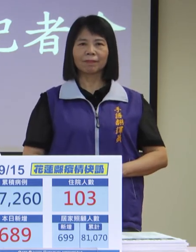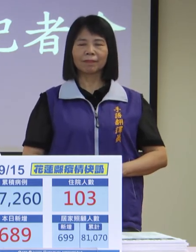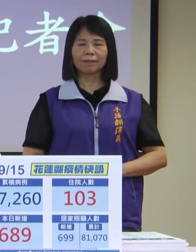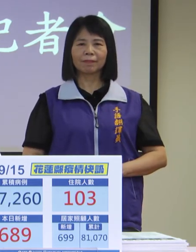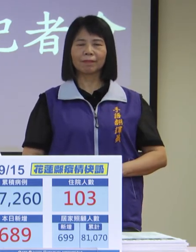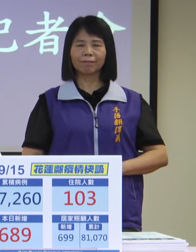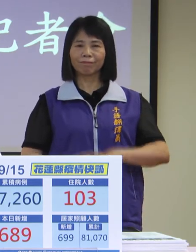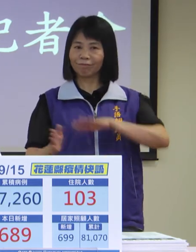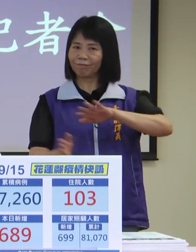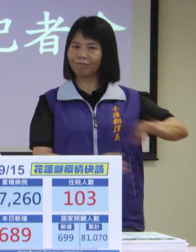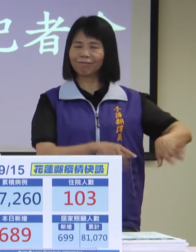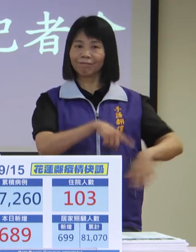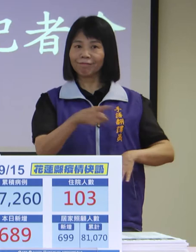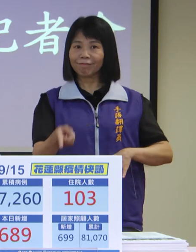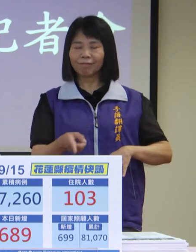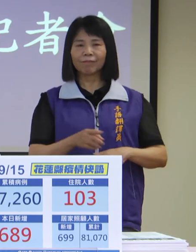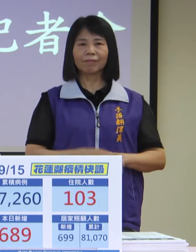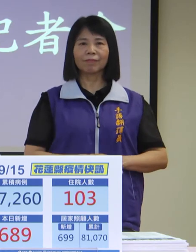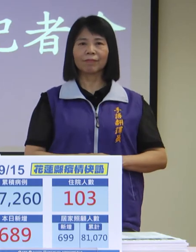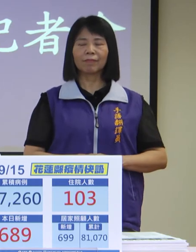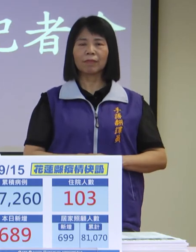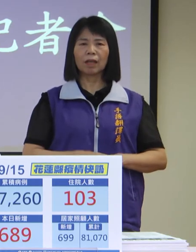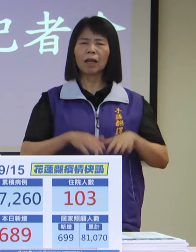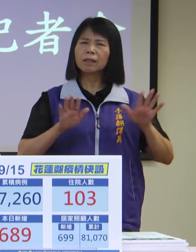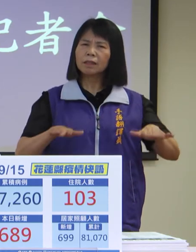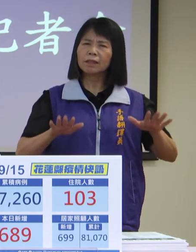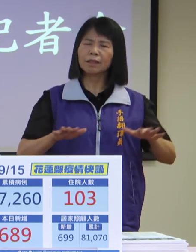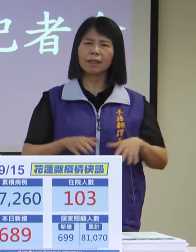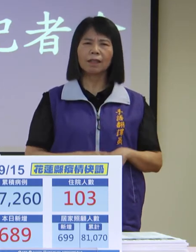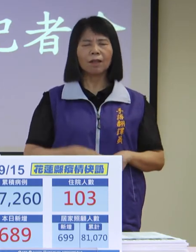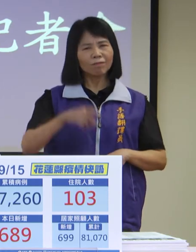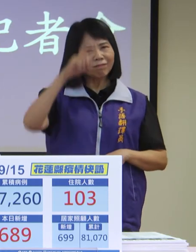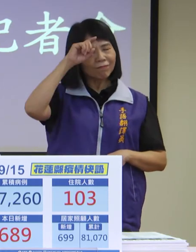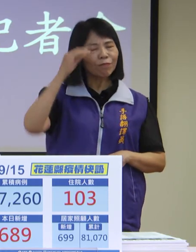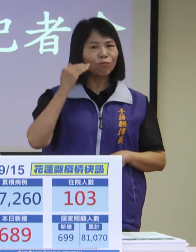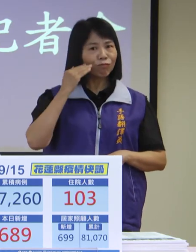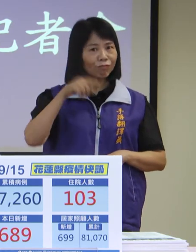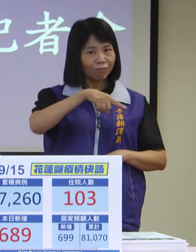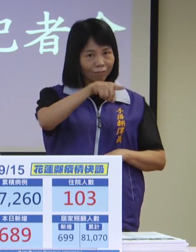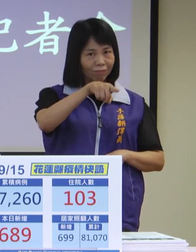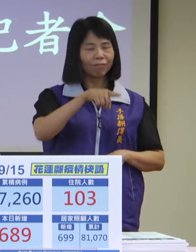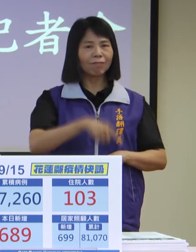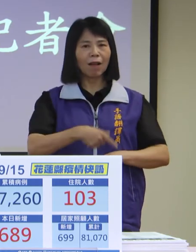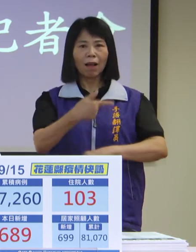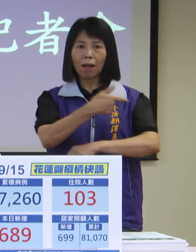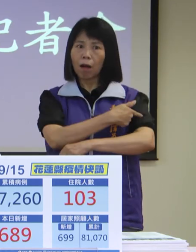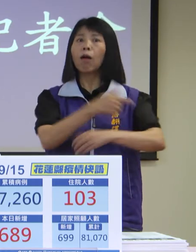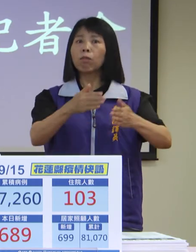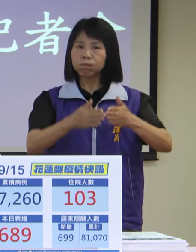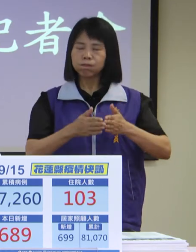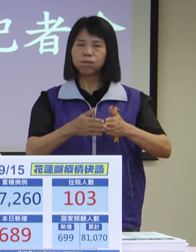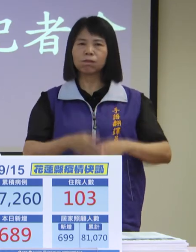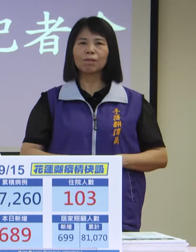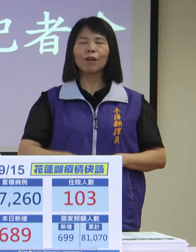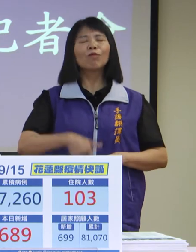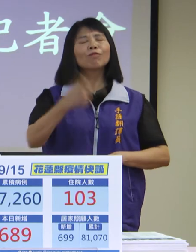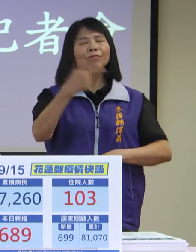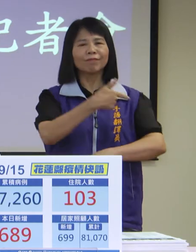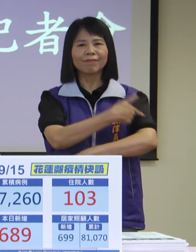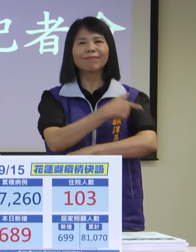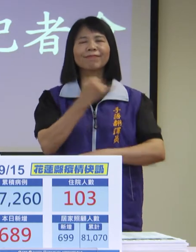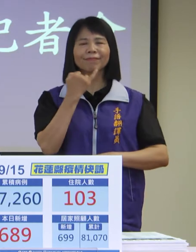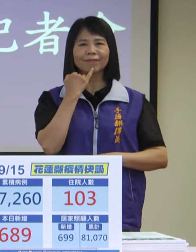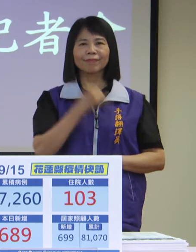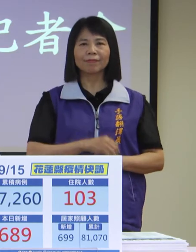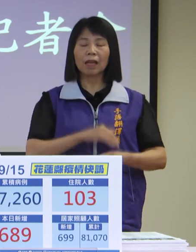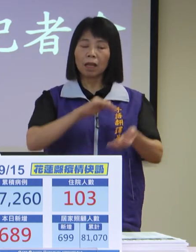那另外呢还有下列这些人那我们建议如果你有施打意愿的话可以去接种那包